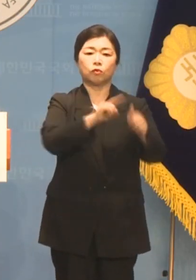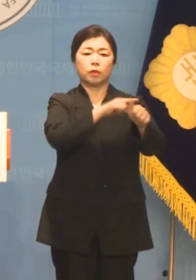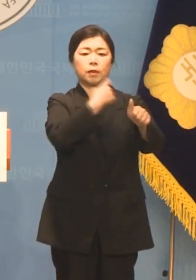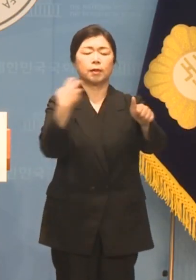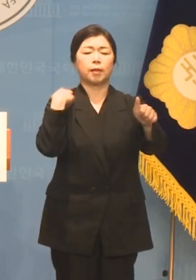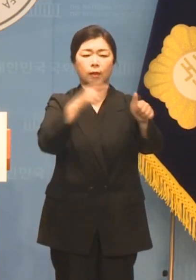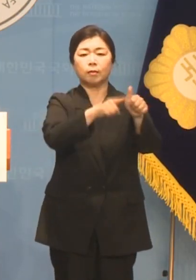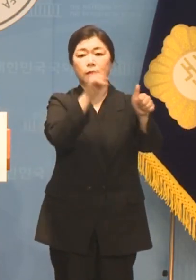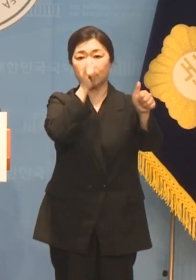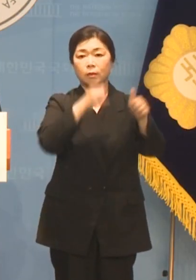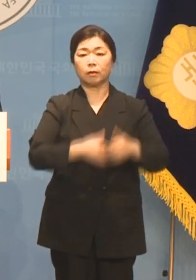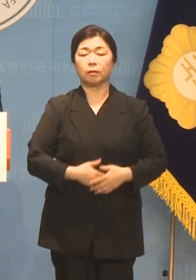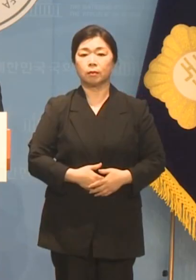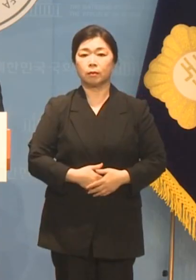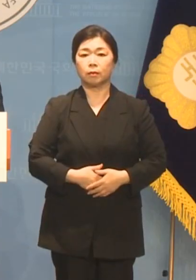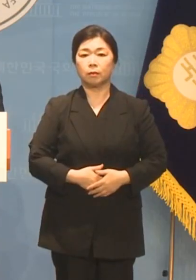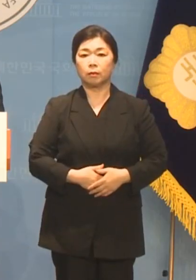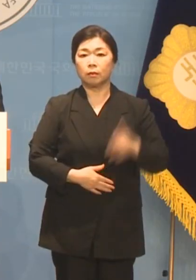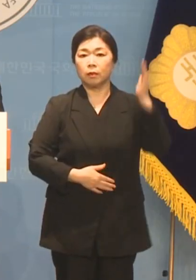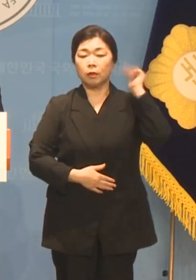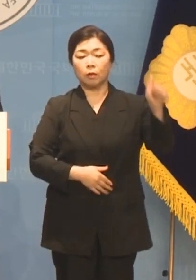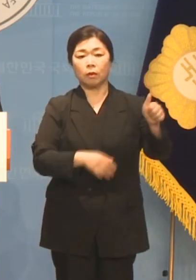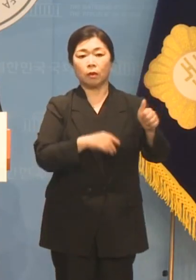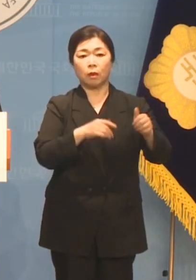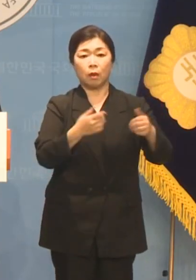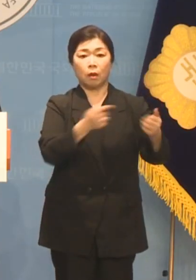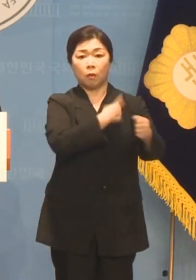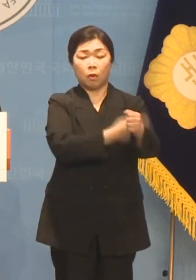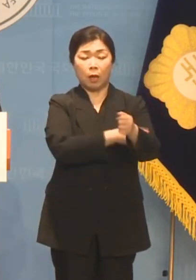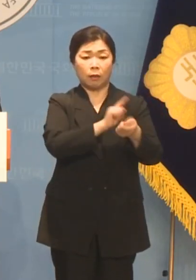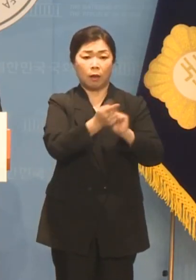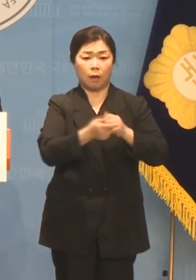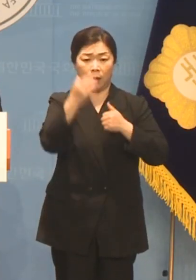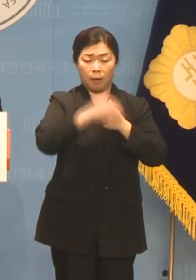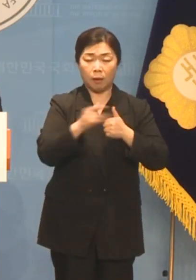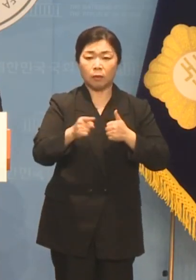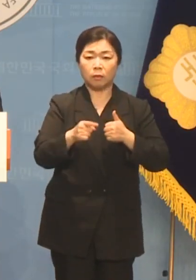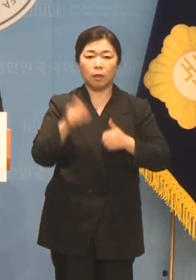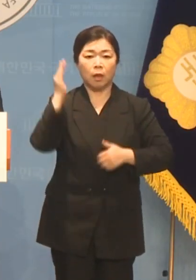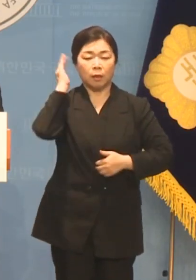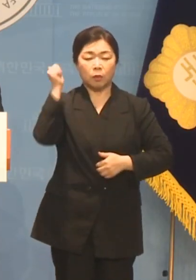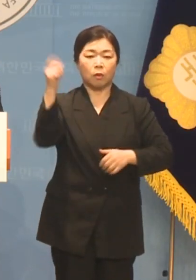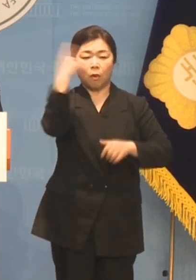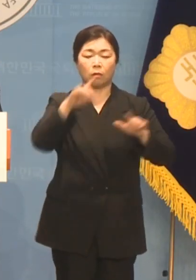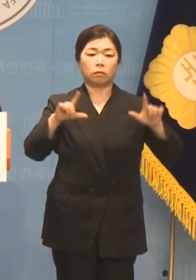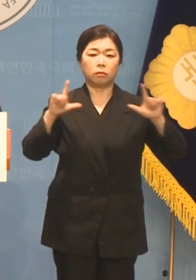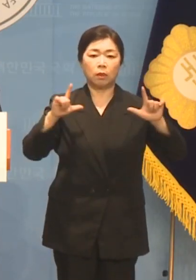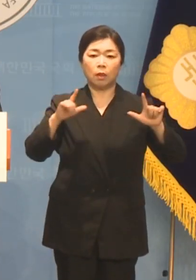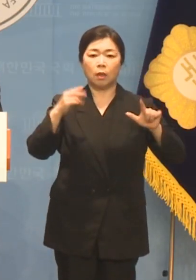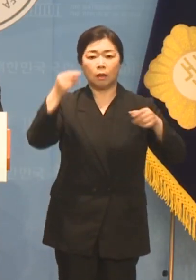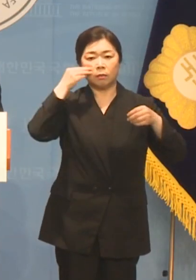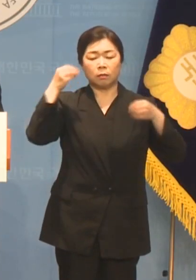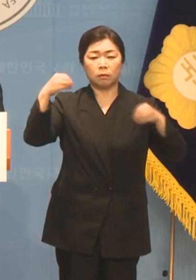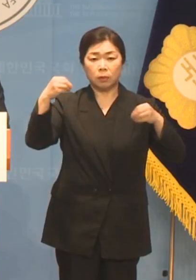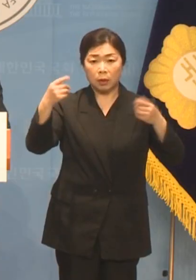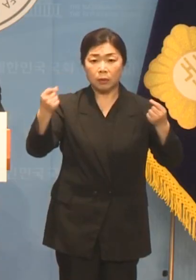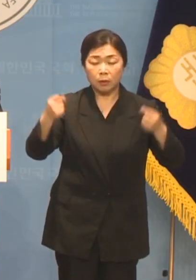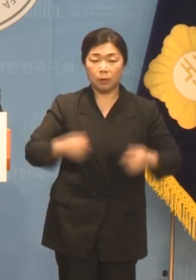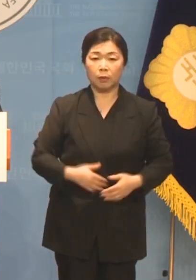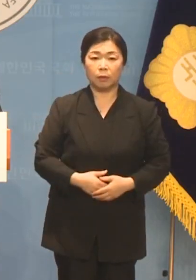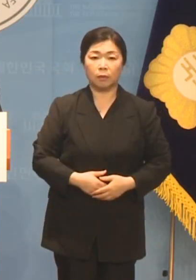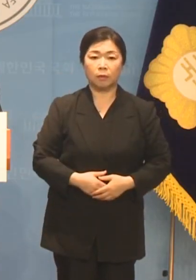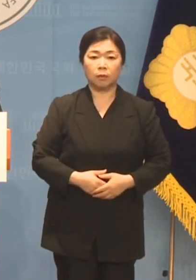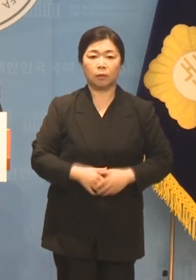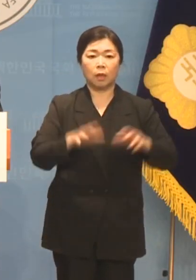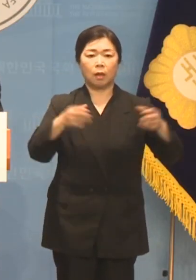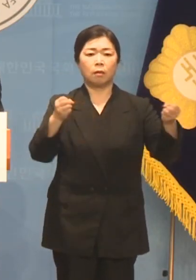있습니다. 대통령 권한대행이란 지위를 자신의 대권 노름에 이용하고 있는 것입니다. 한 권한대행은 내란 사태는 물론